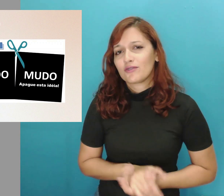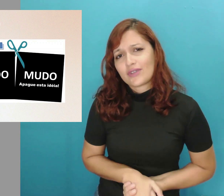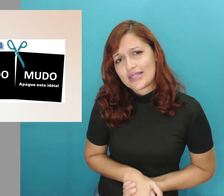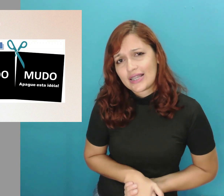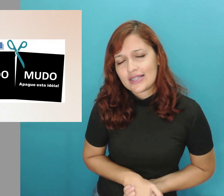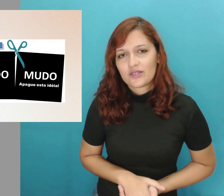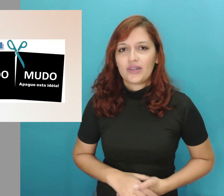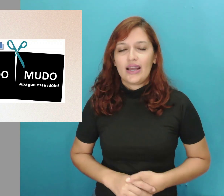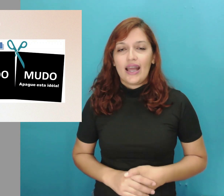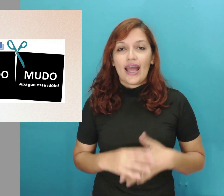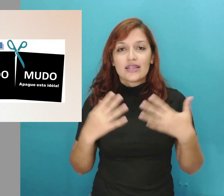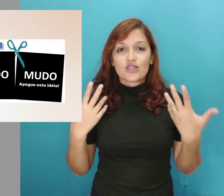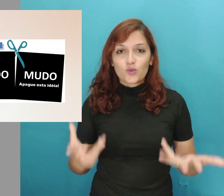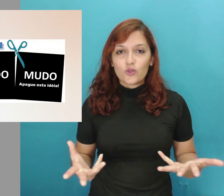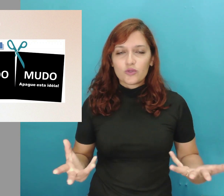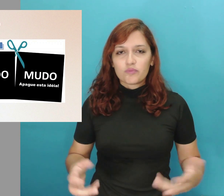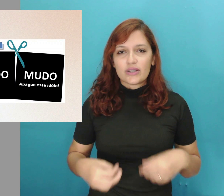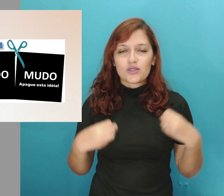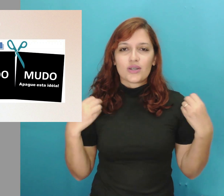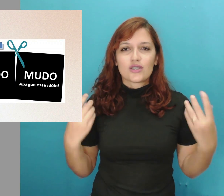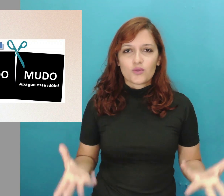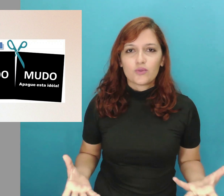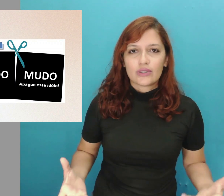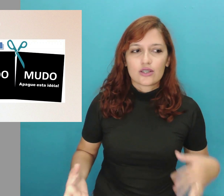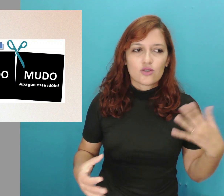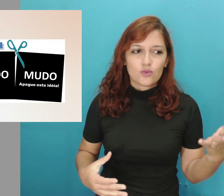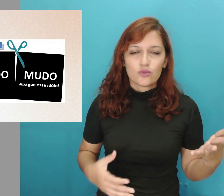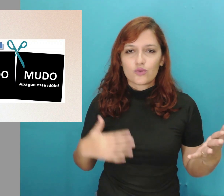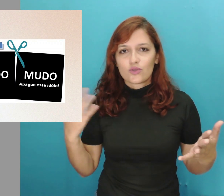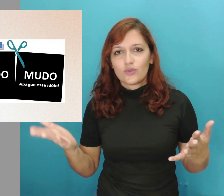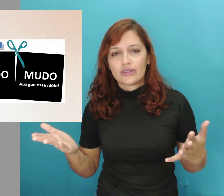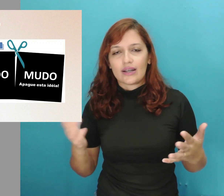faça isso. É surdo, pessoa surda, surdo, surda.